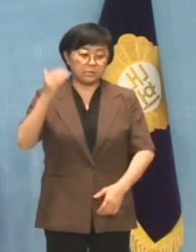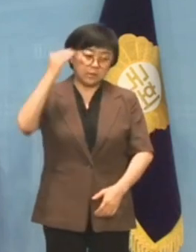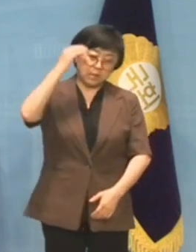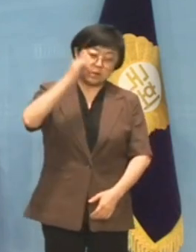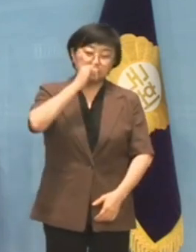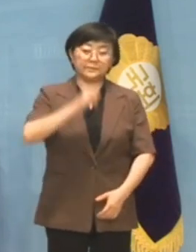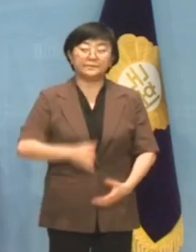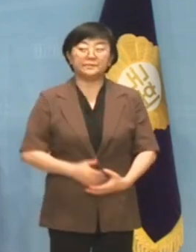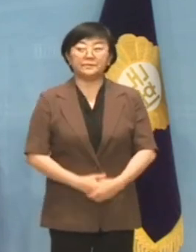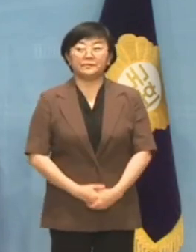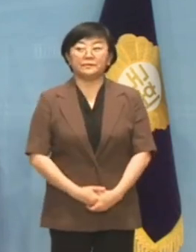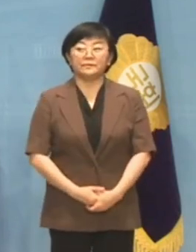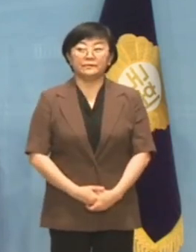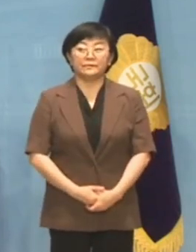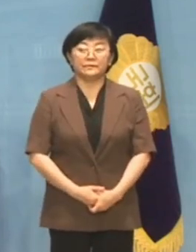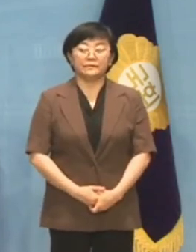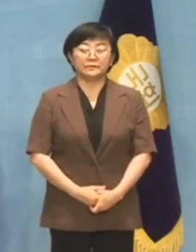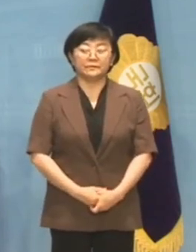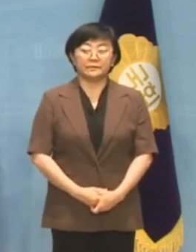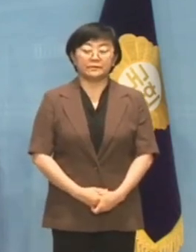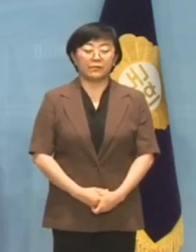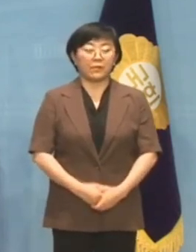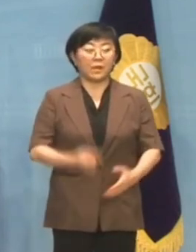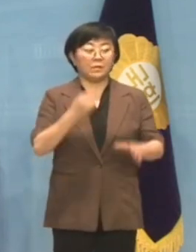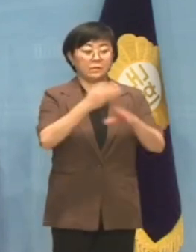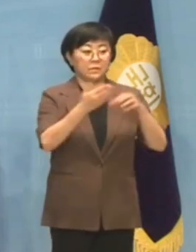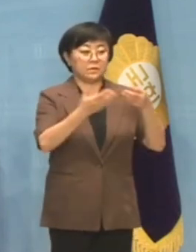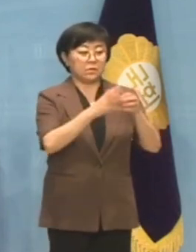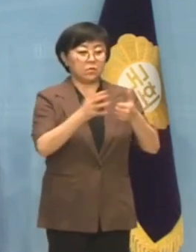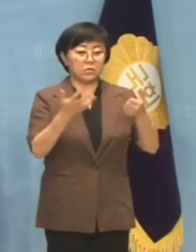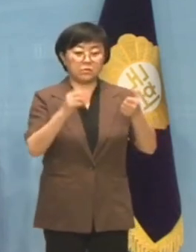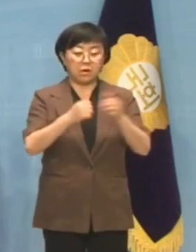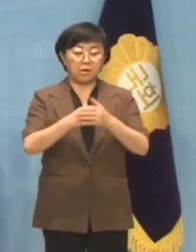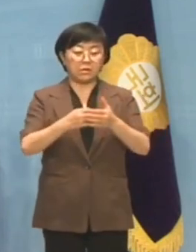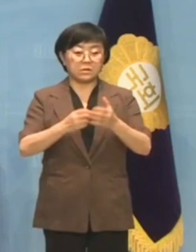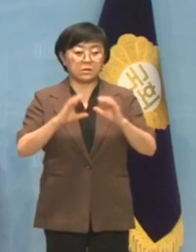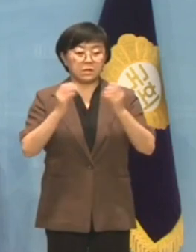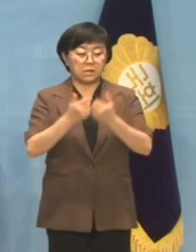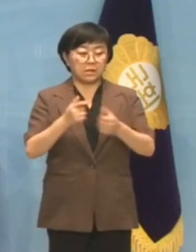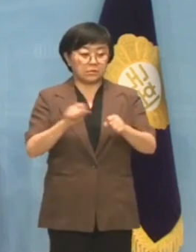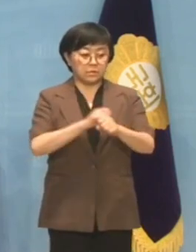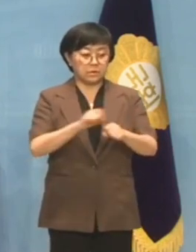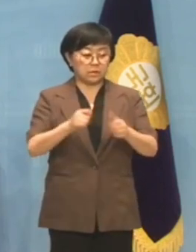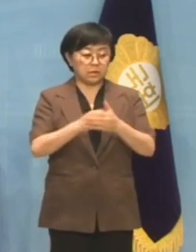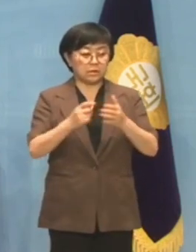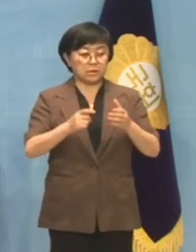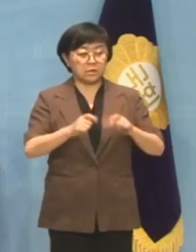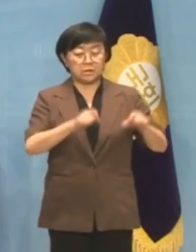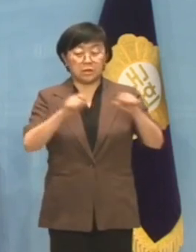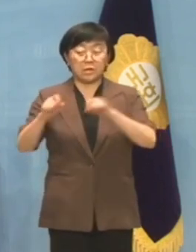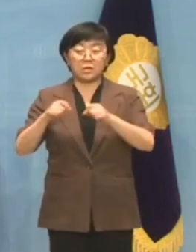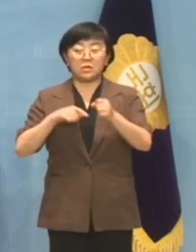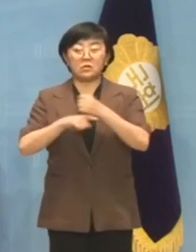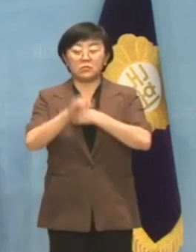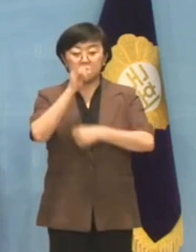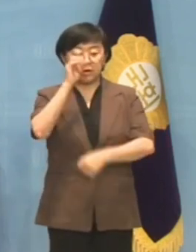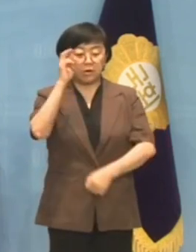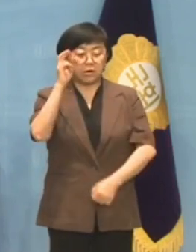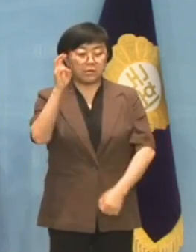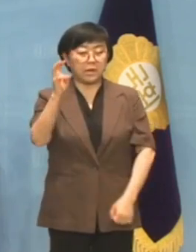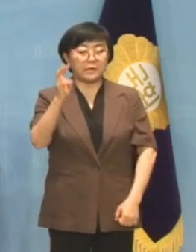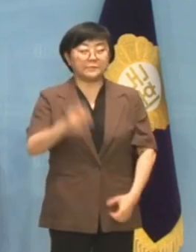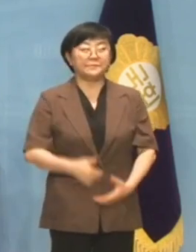걸림돌이 될 것이 분명합니다. 민주당이 50억 클럽 수사를 지연시켜야 할 사유가 있지